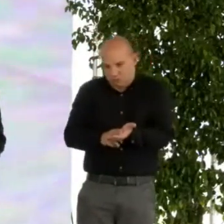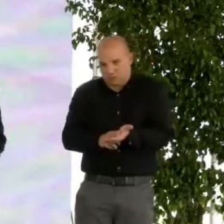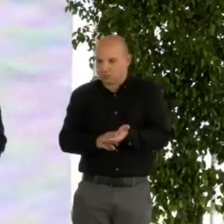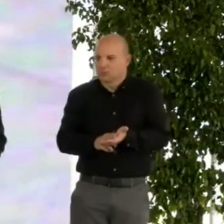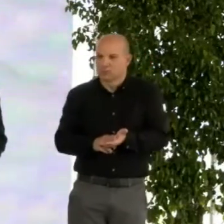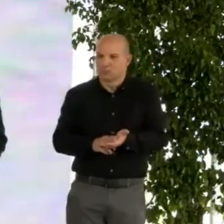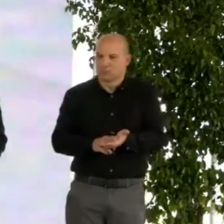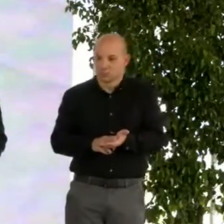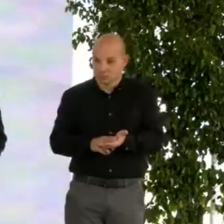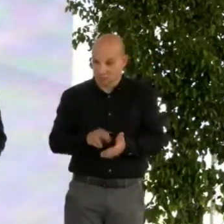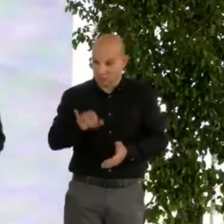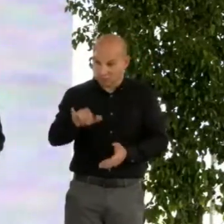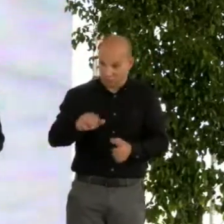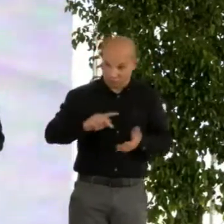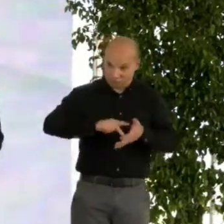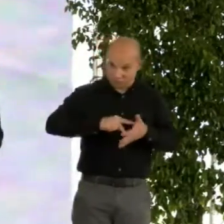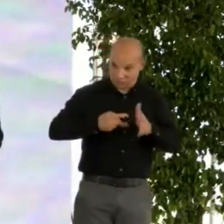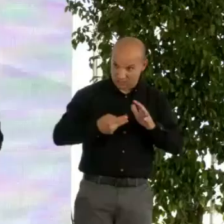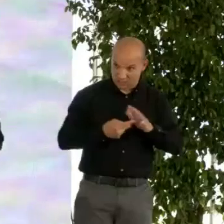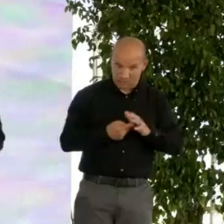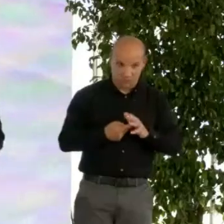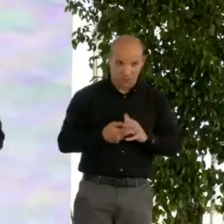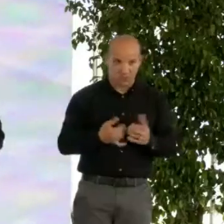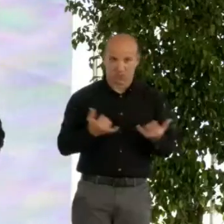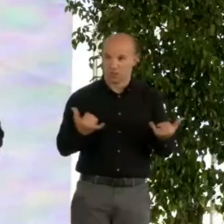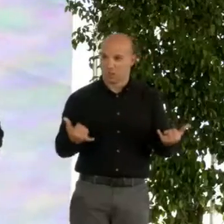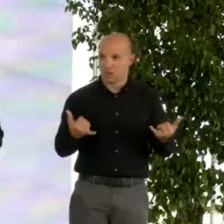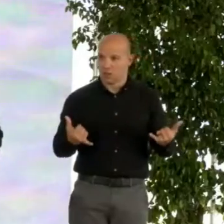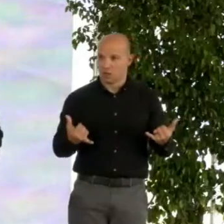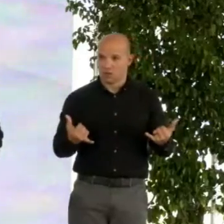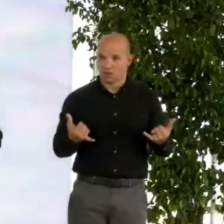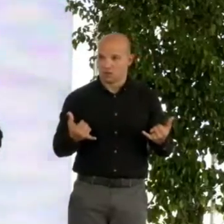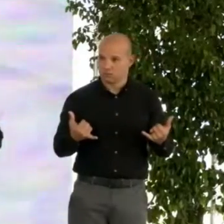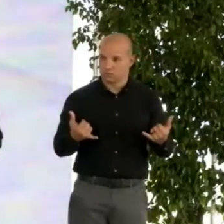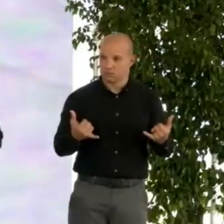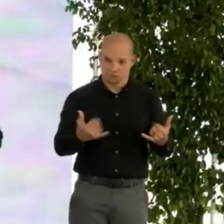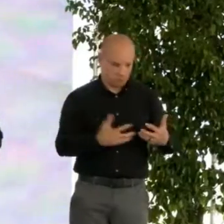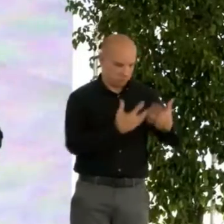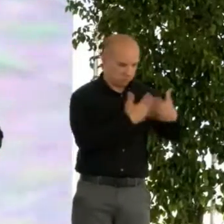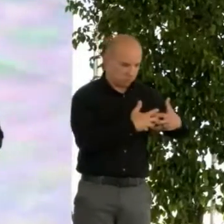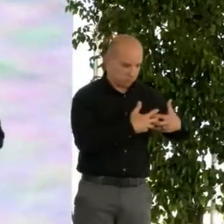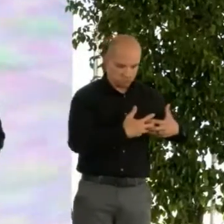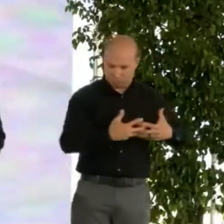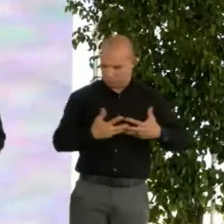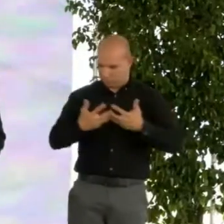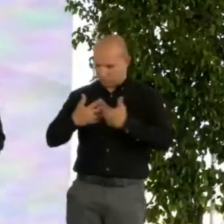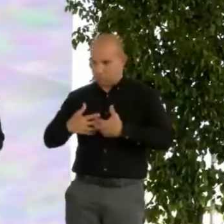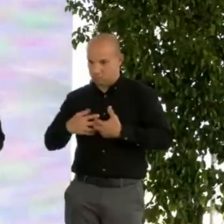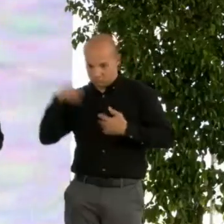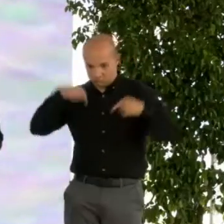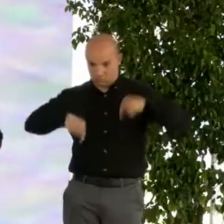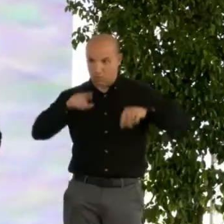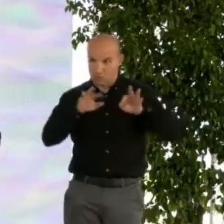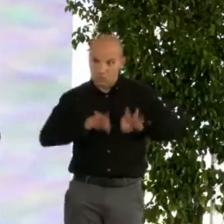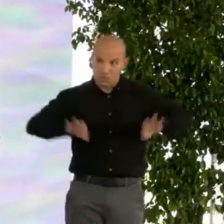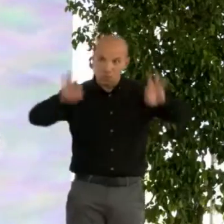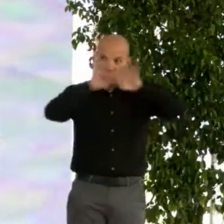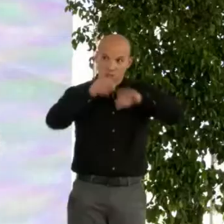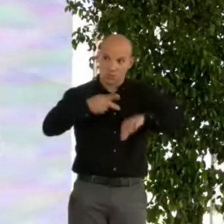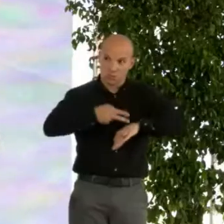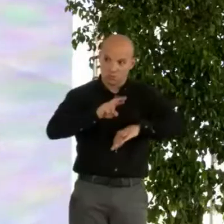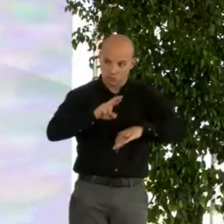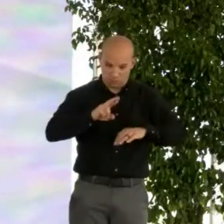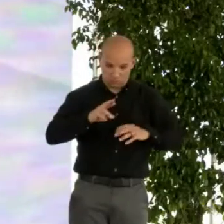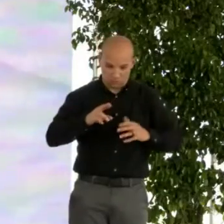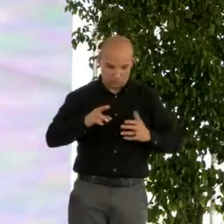eso no conlleve el que de repente pues las dos de las plantas generatrices más importantes en Puerto Rico no